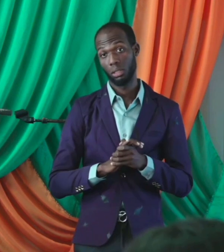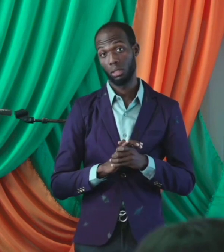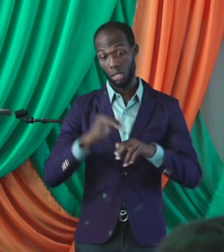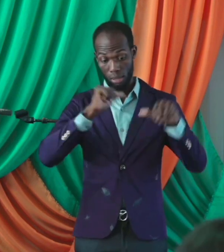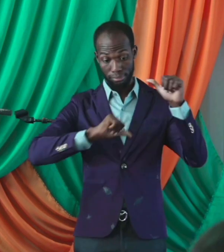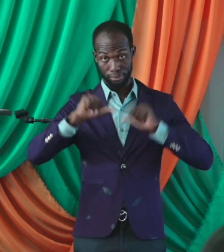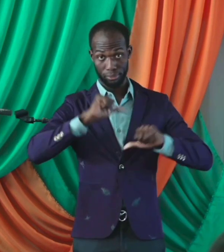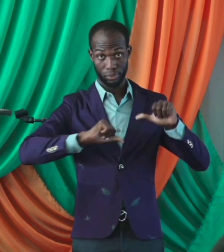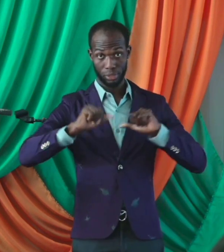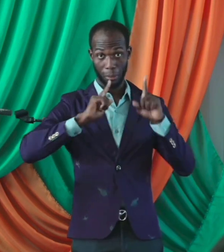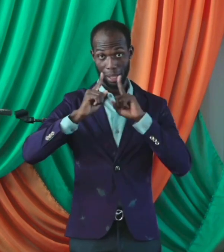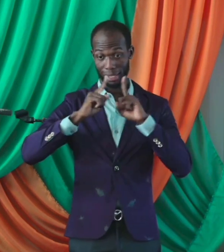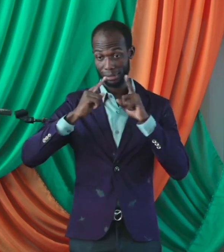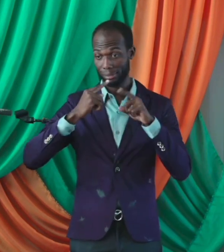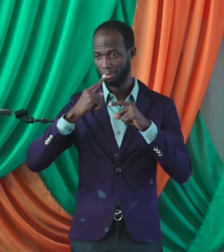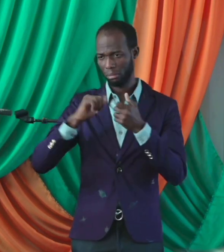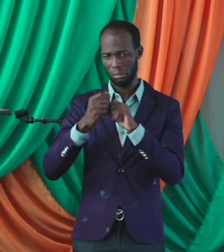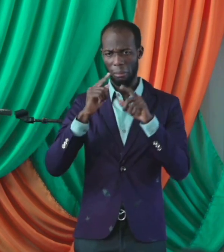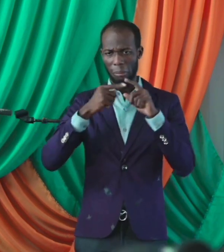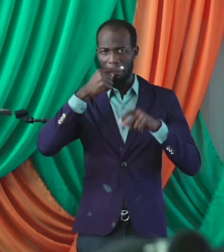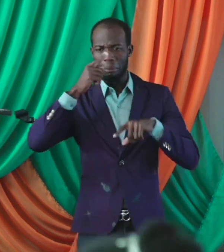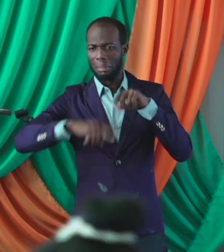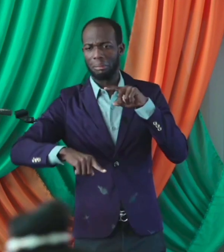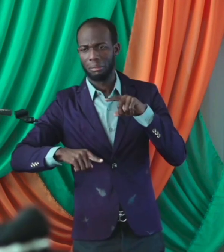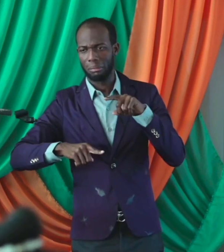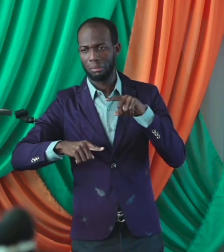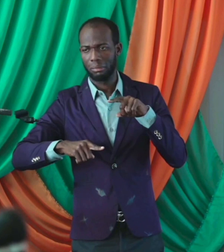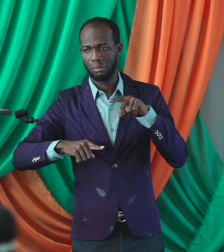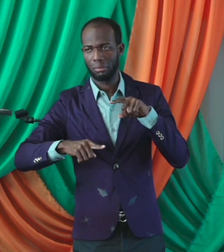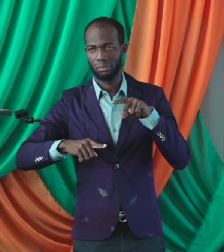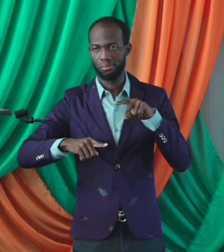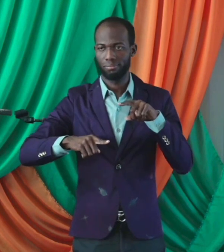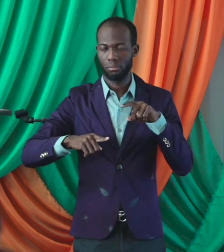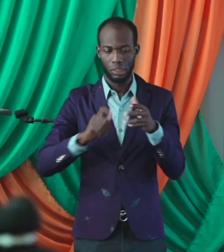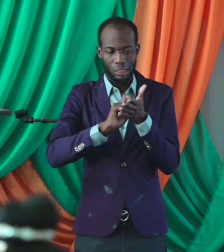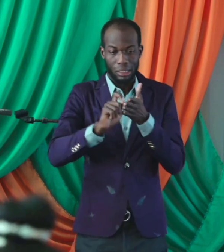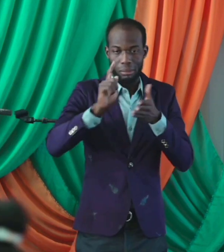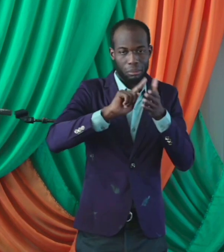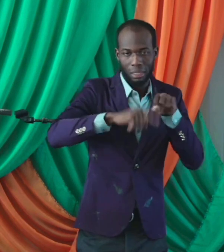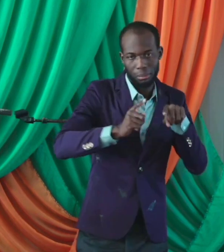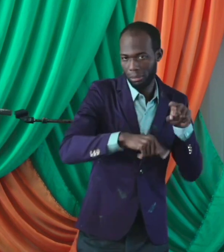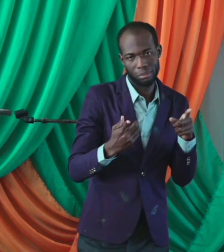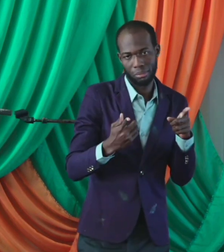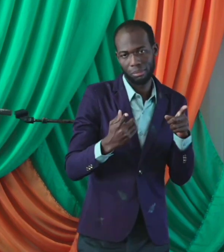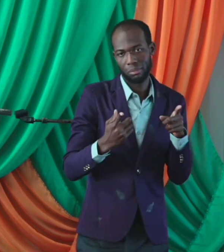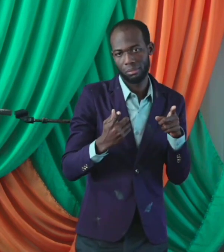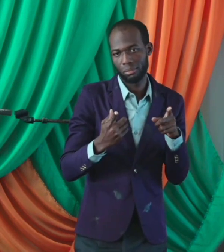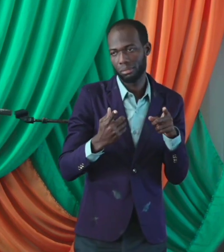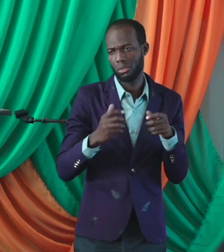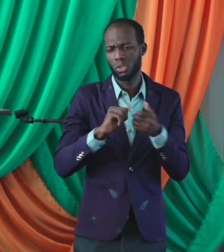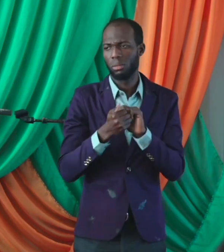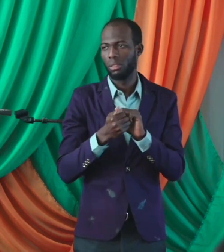scientifique comme ça cité là. Monsieur, pas qu'à parler, il pas qu'à écrit, ou qu'on qui sont, comme